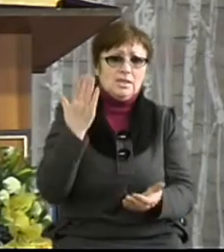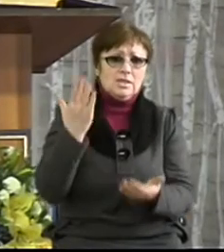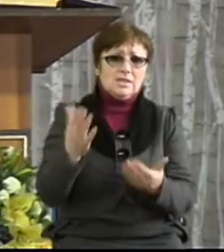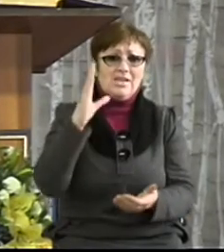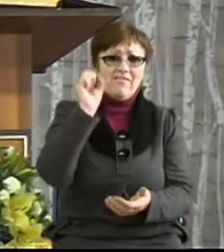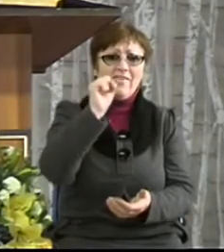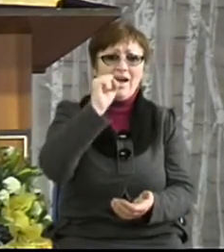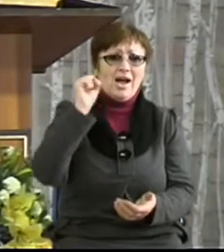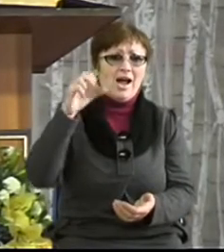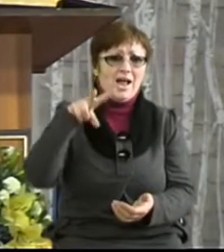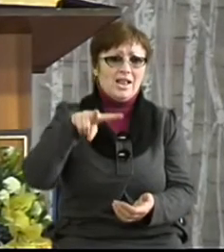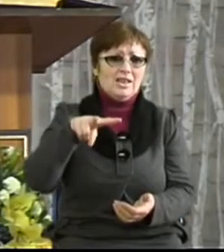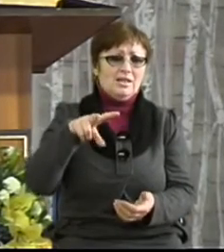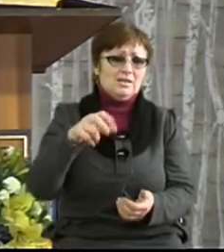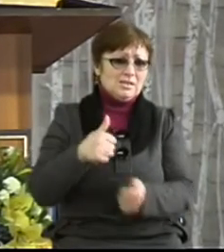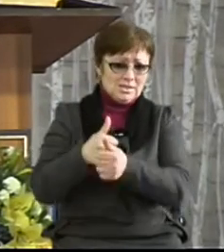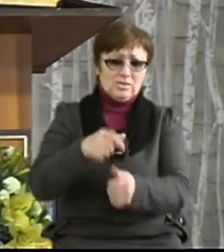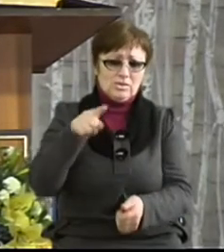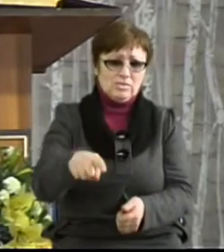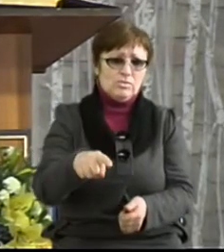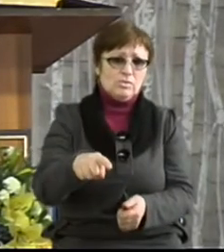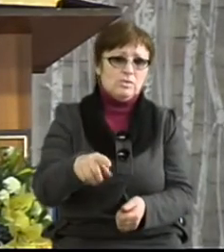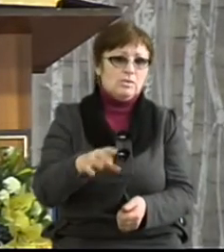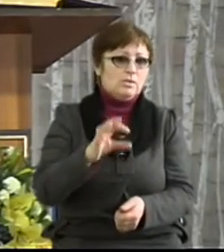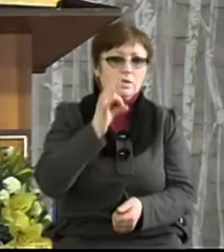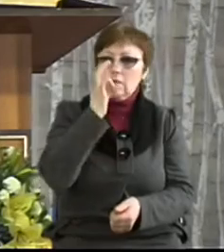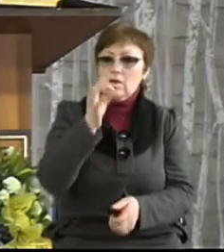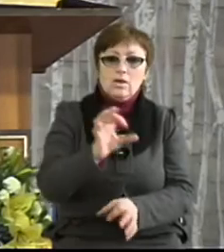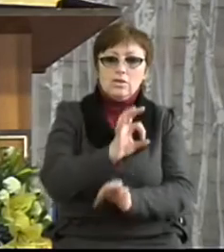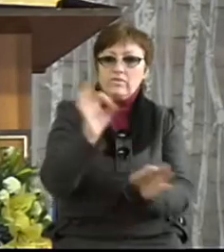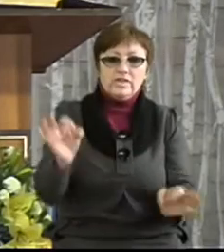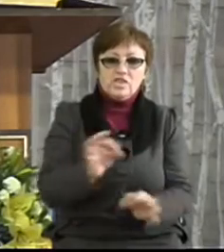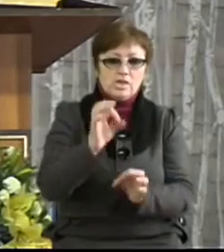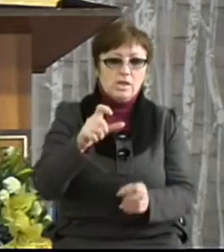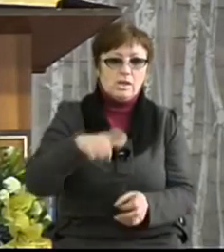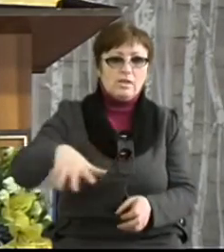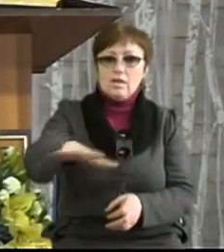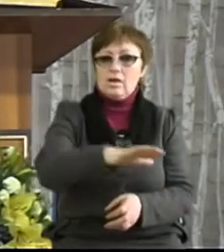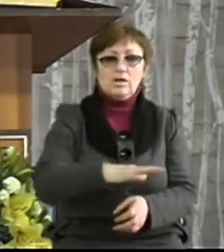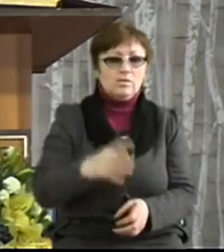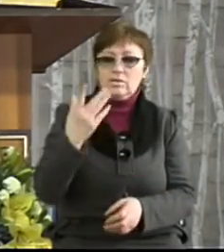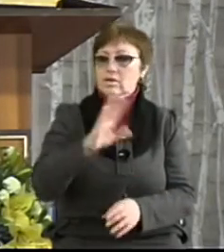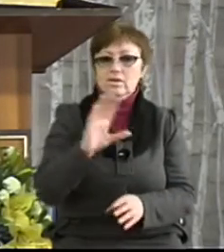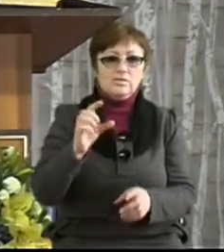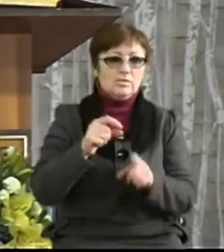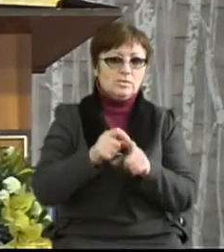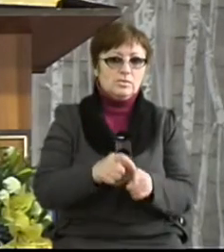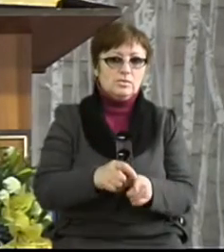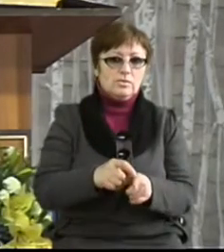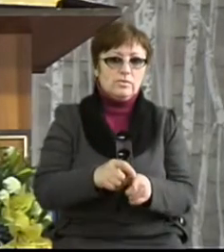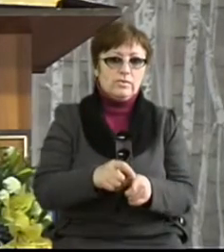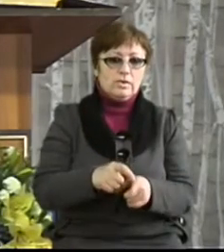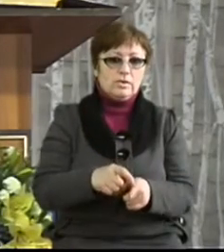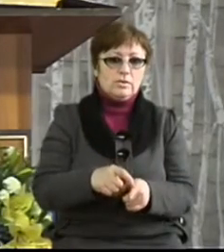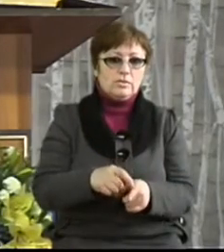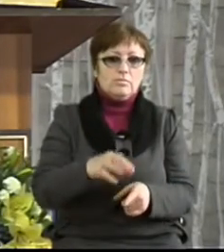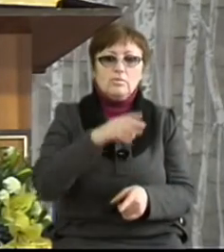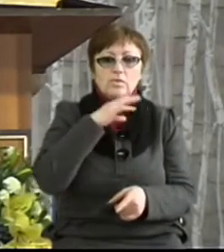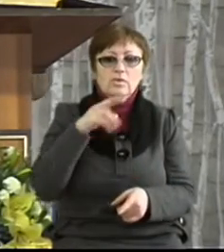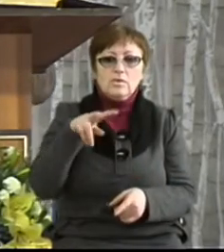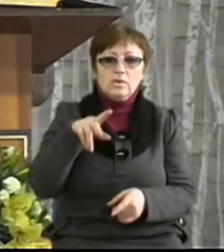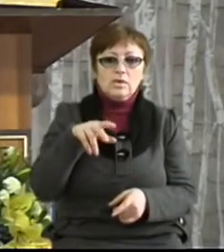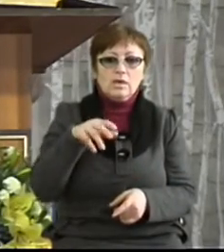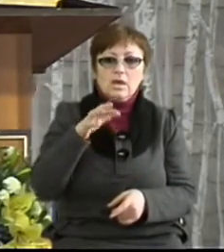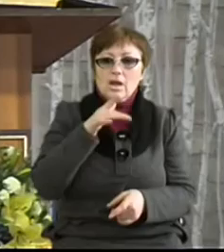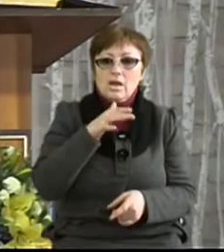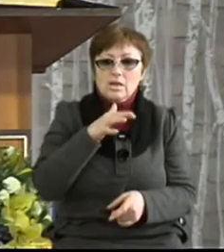Ему последуйте». И не отвечал народ Ему ни слова. Вот и дожились. Столько лет